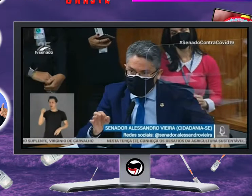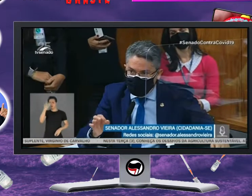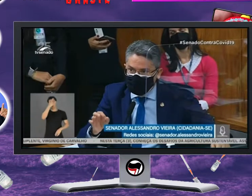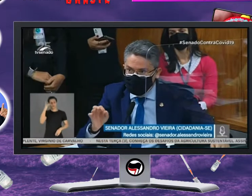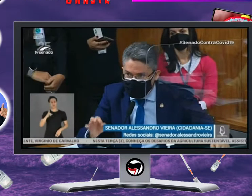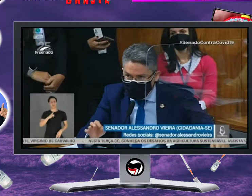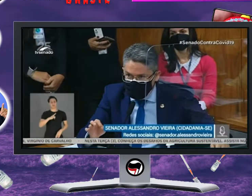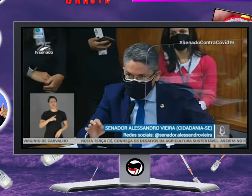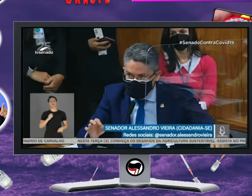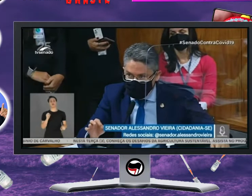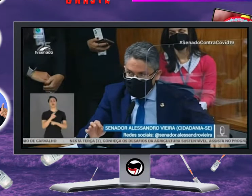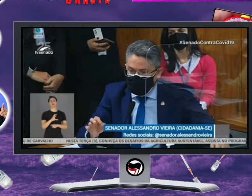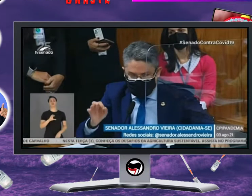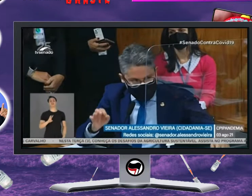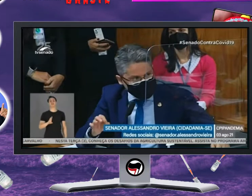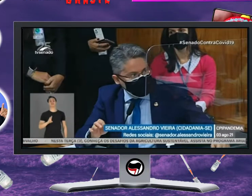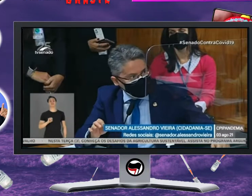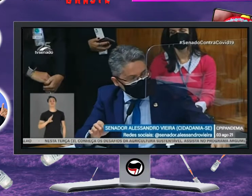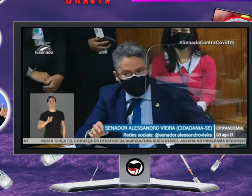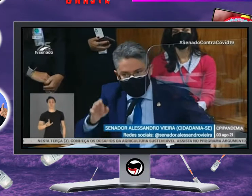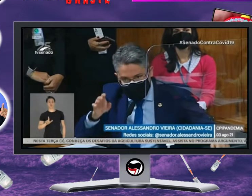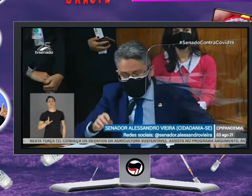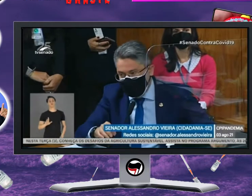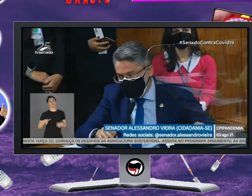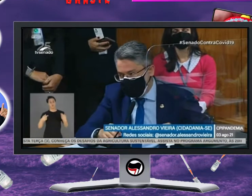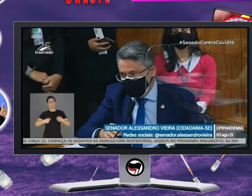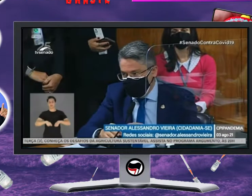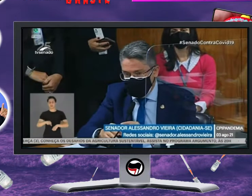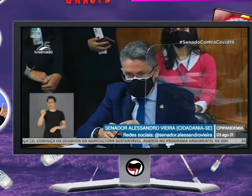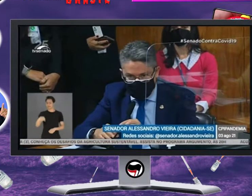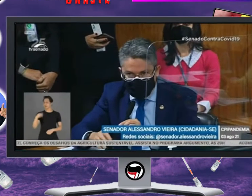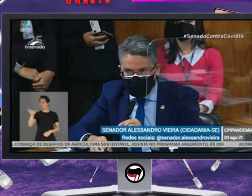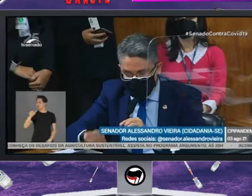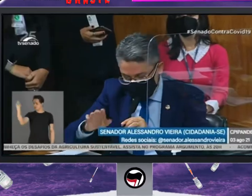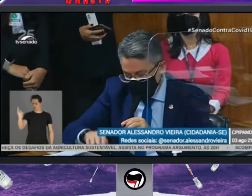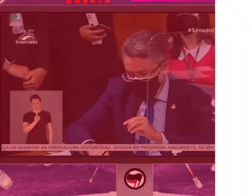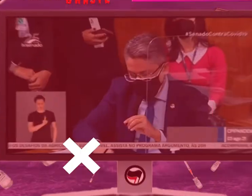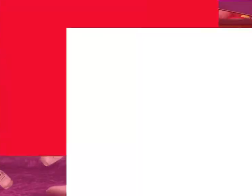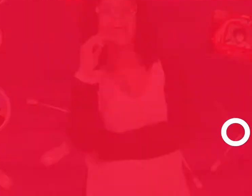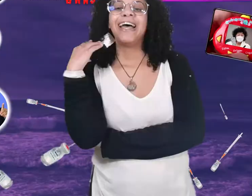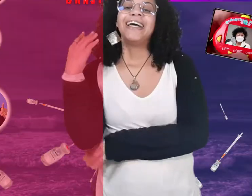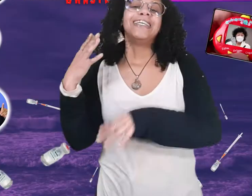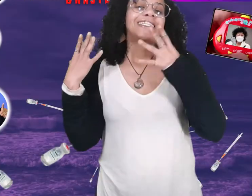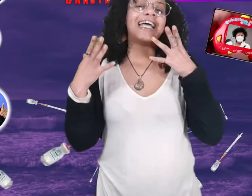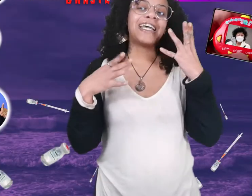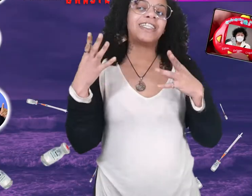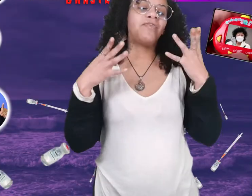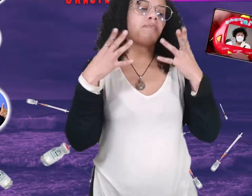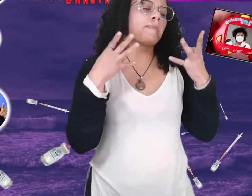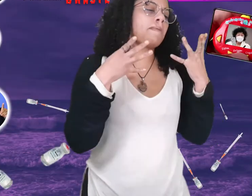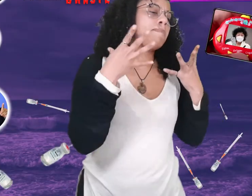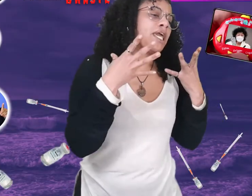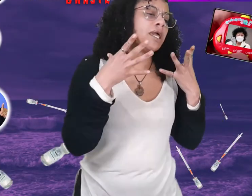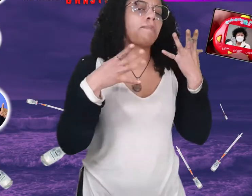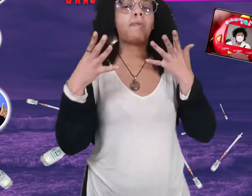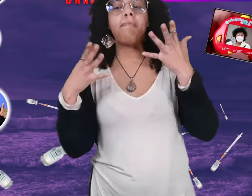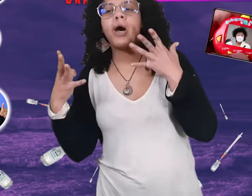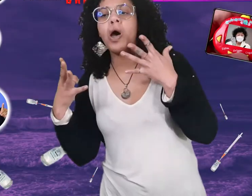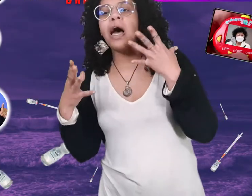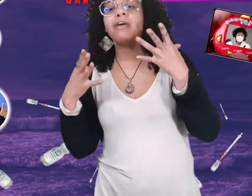um cargo civil. E nesta condição, precisa sim ser chamado a CPI para prestar esclarecimentos. É o registro, senhor presidente. Daí teve pipipi, popopó, ai,